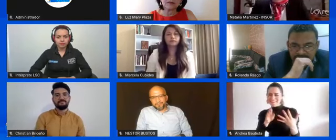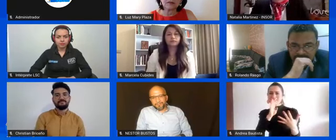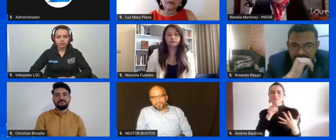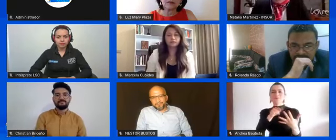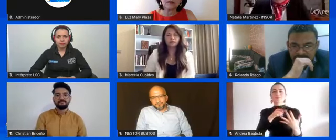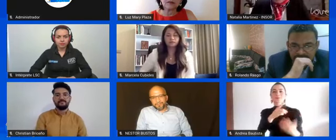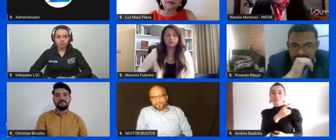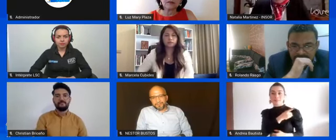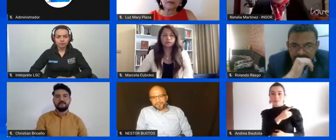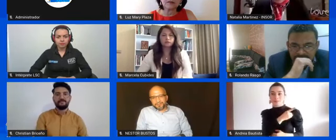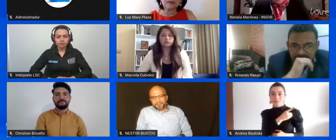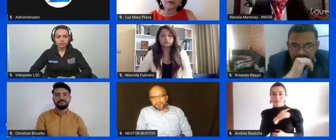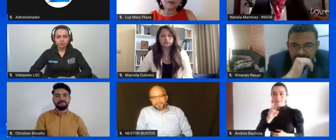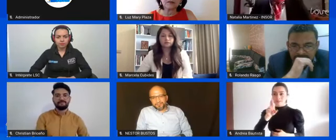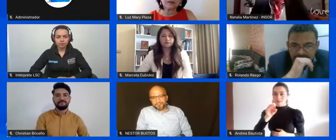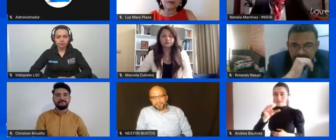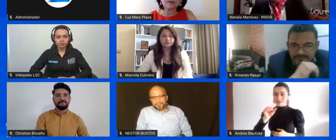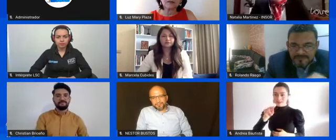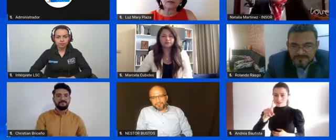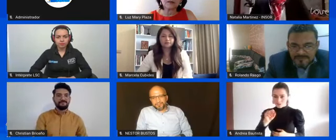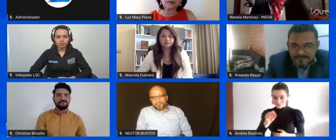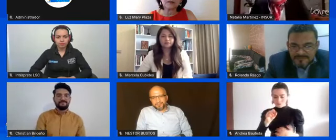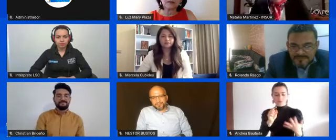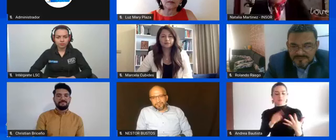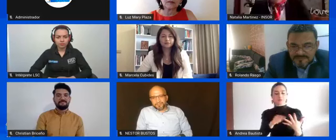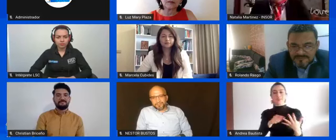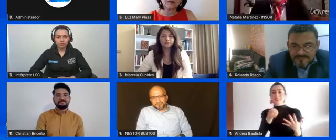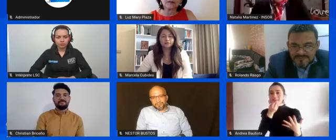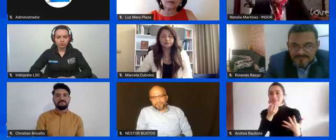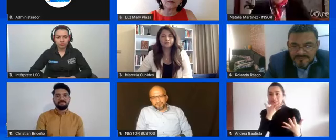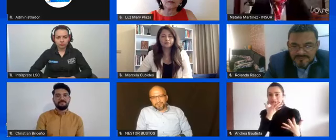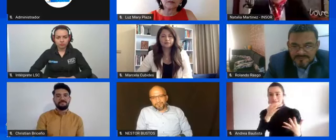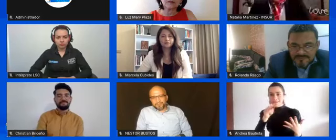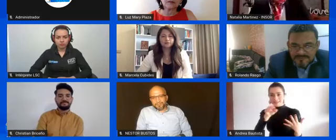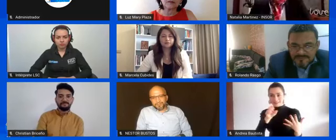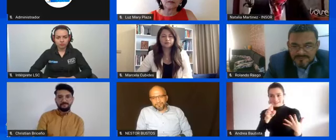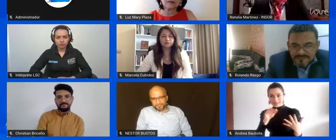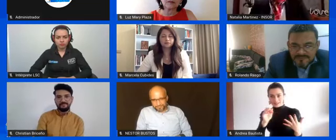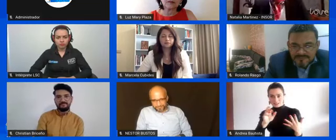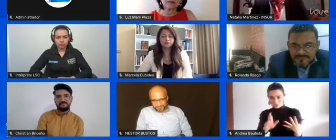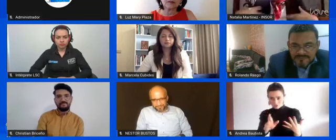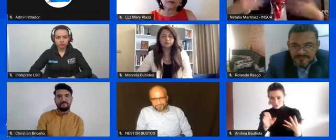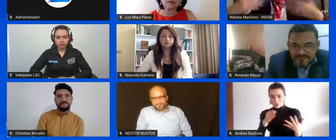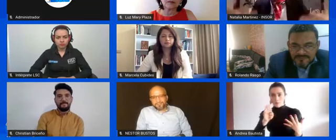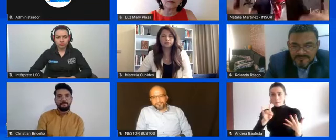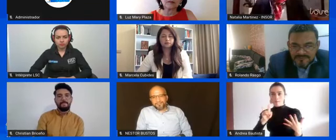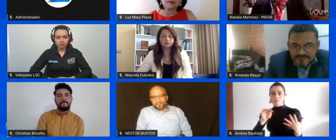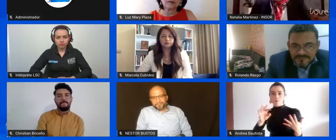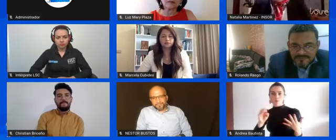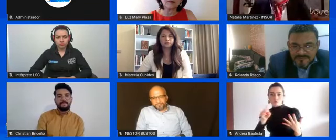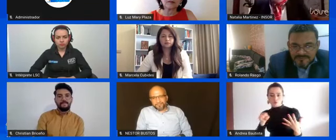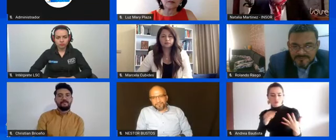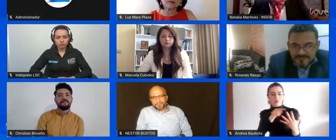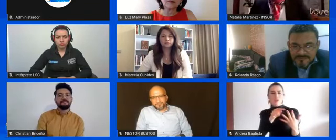Rasgos. Nos acompaña Néstor Bustos, dos personas que han sido también